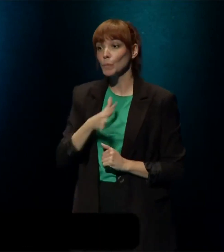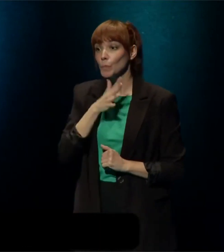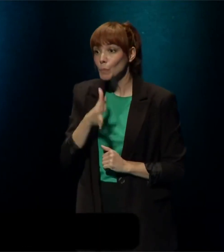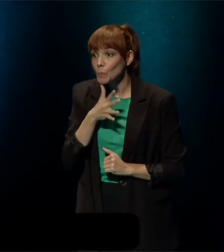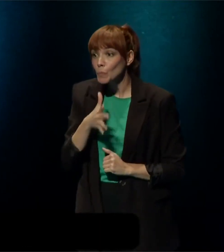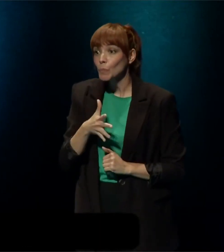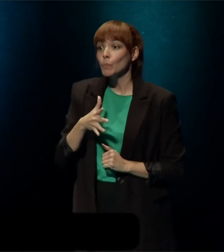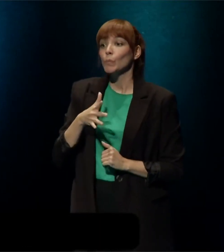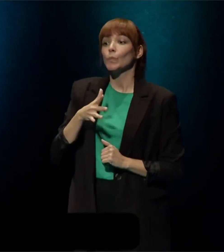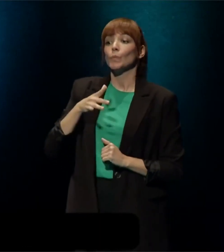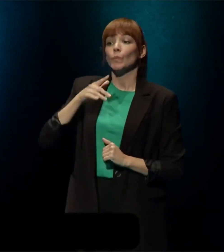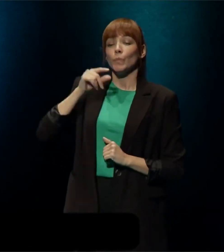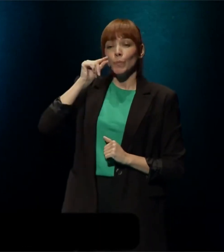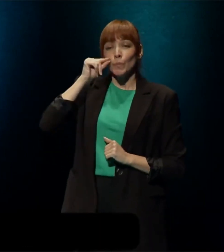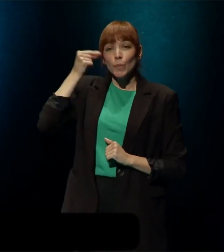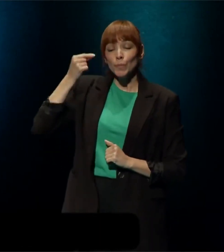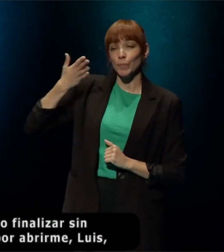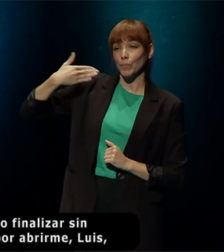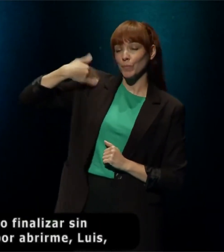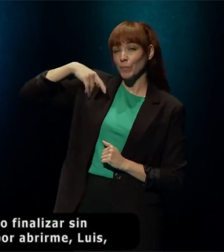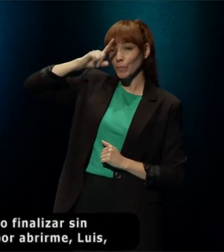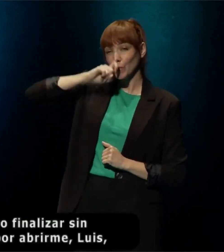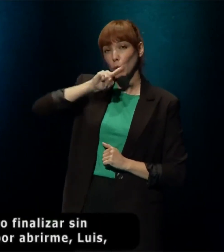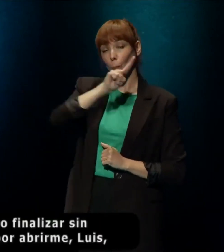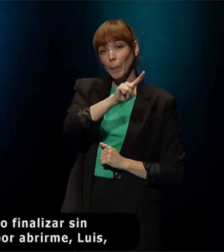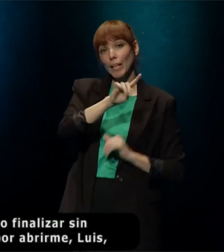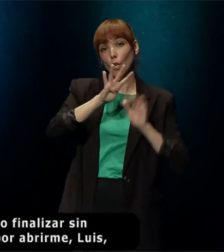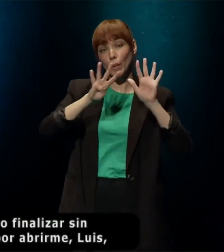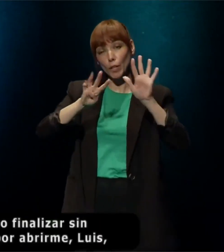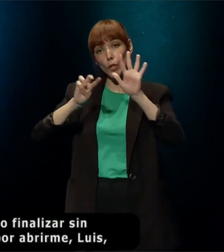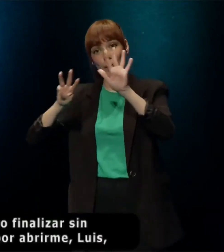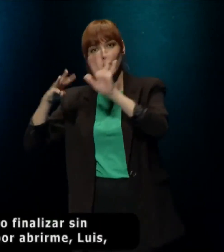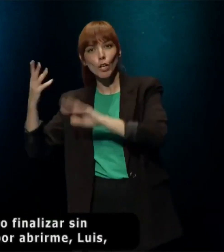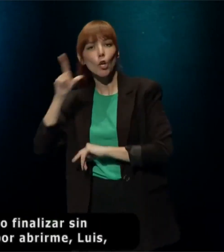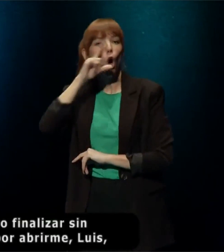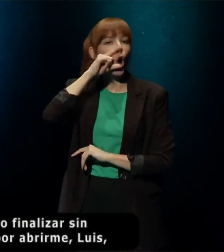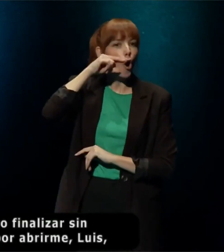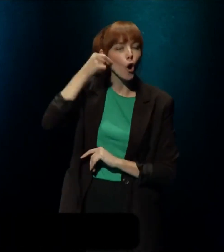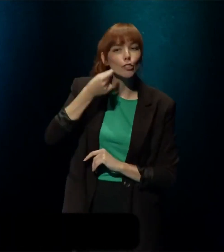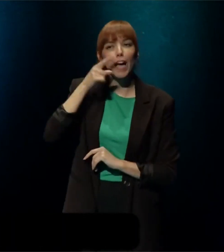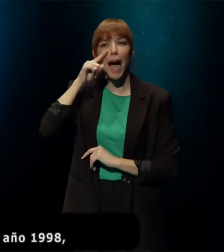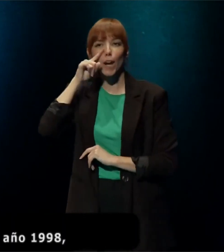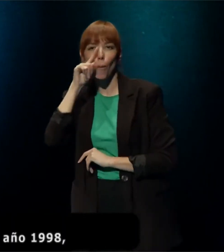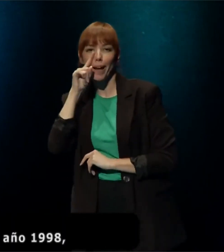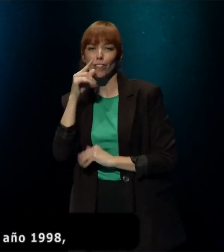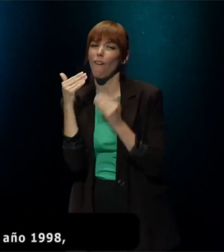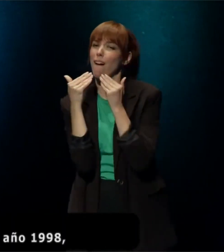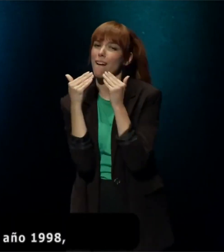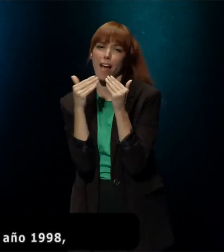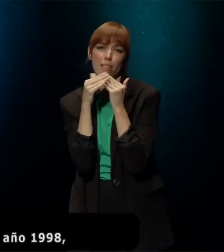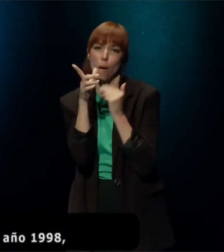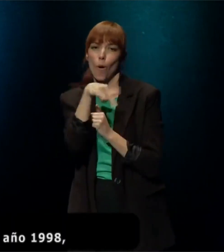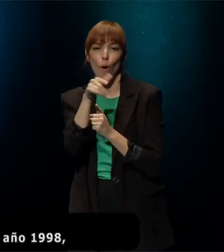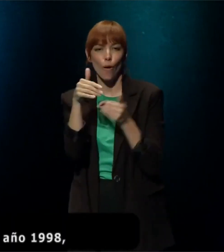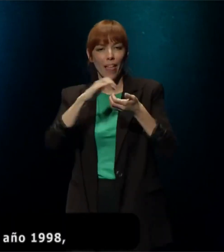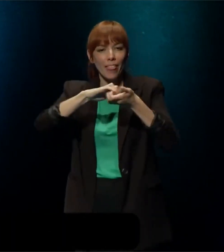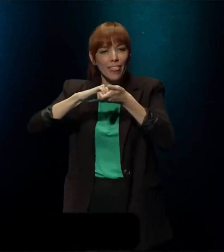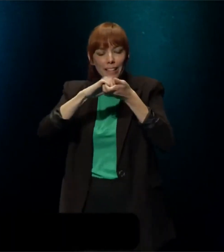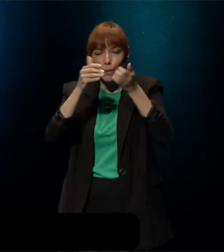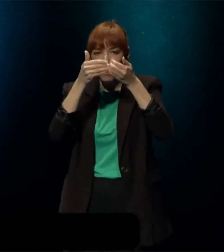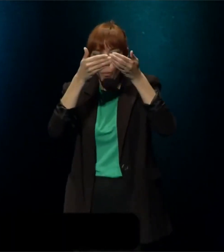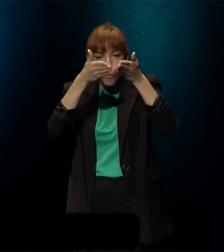año 1998, Concha, Roberto, las puertas de vuestra casa, por